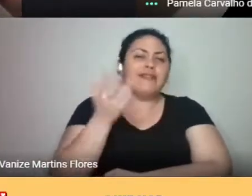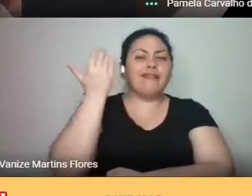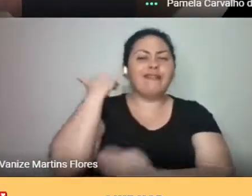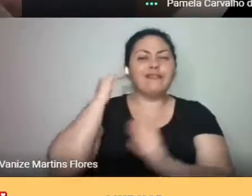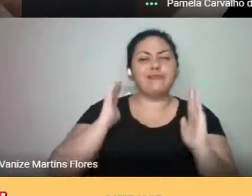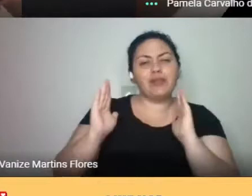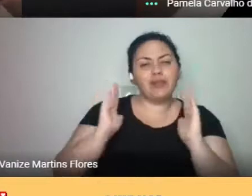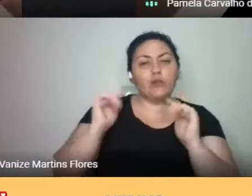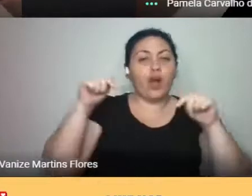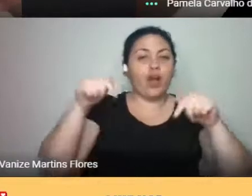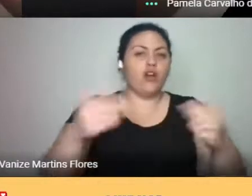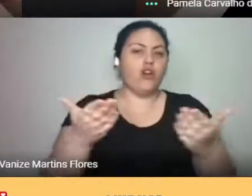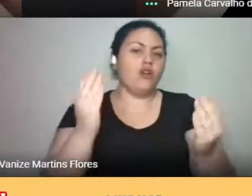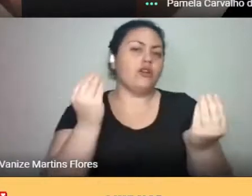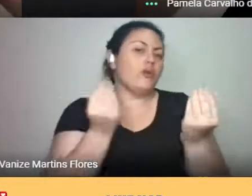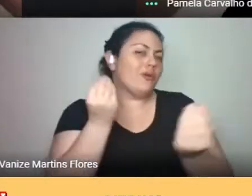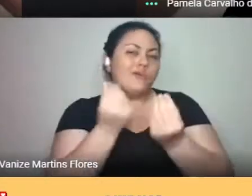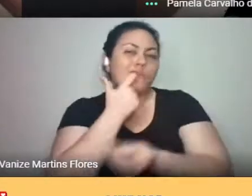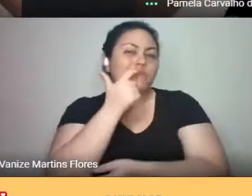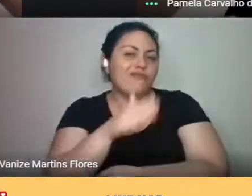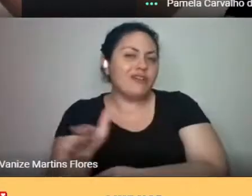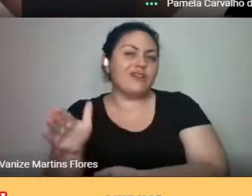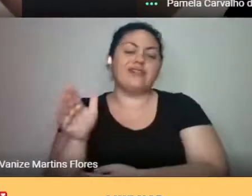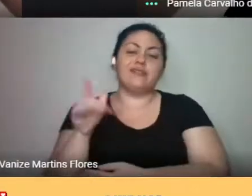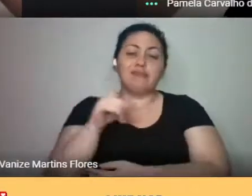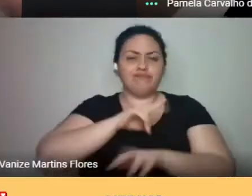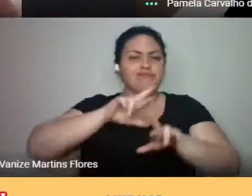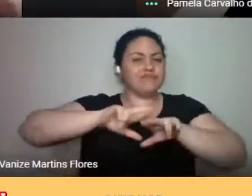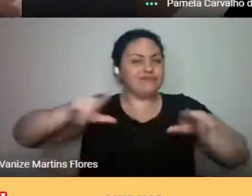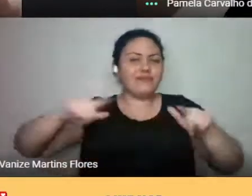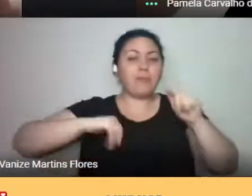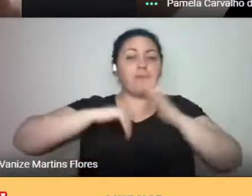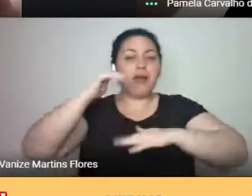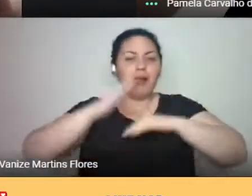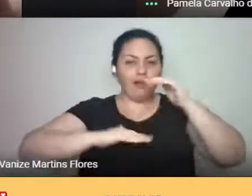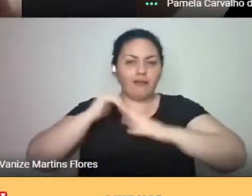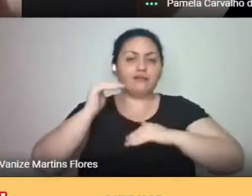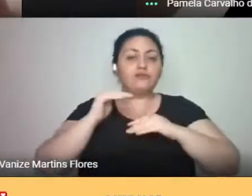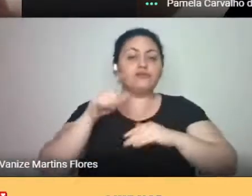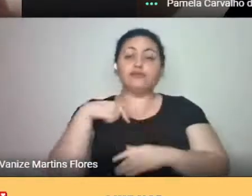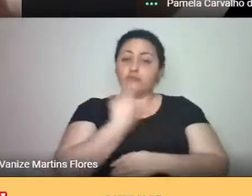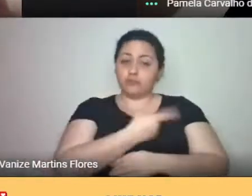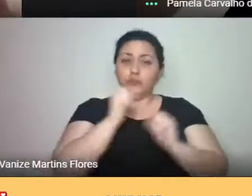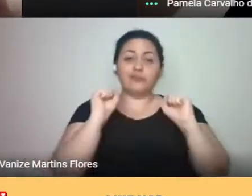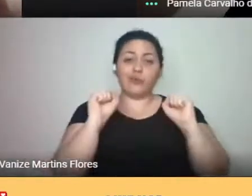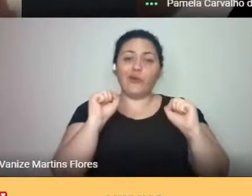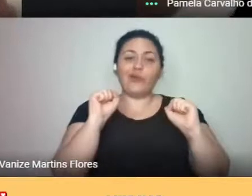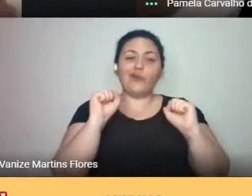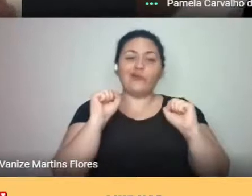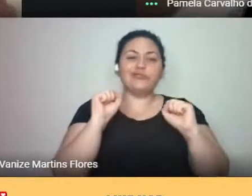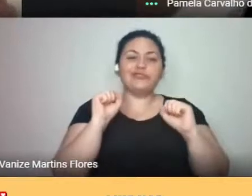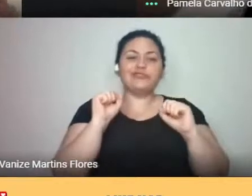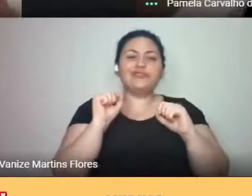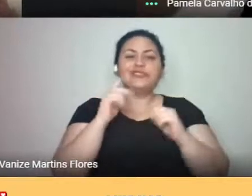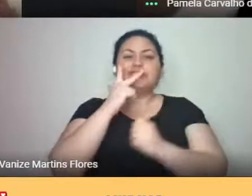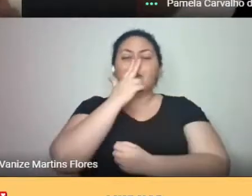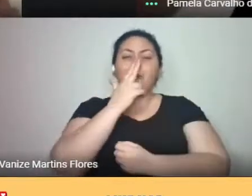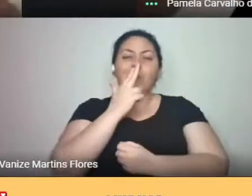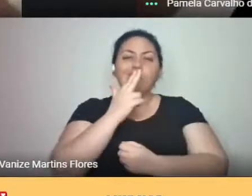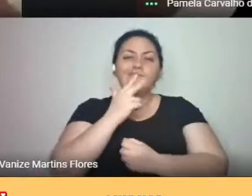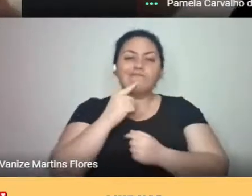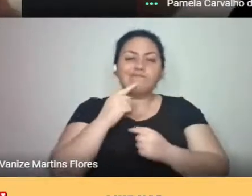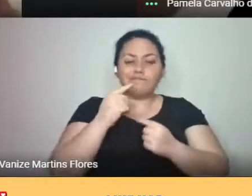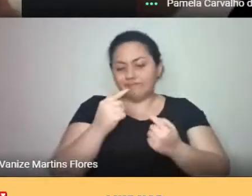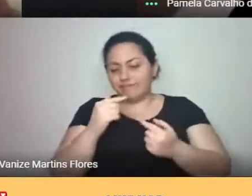Então existem atividades que a gente também pode fazer que tem a ver com o nosso autocuidado e que também nos promove